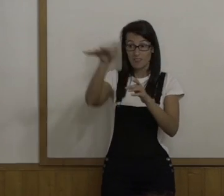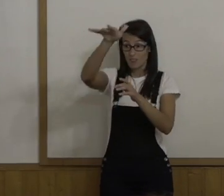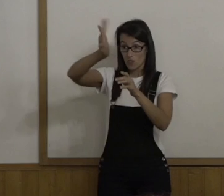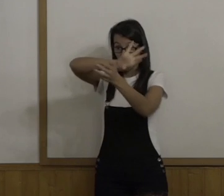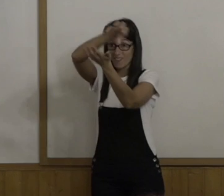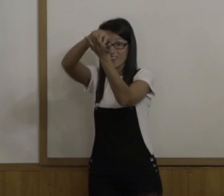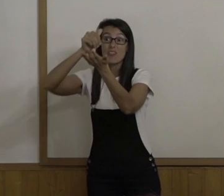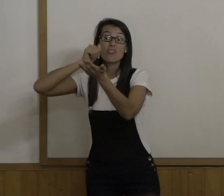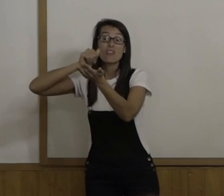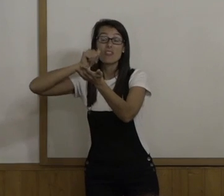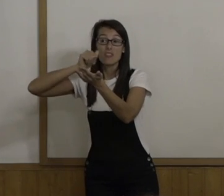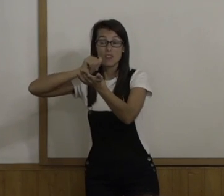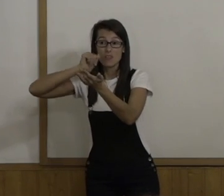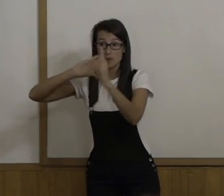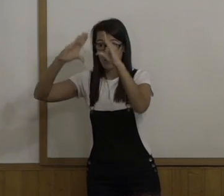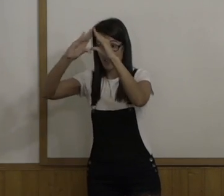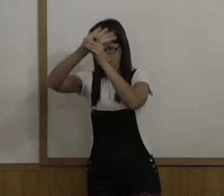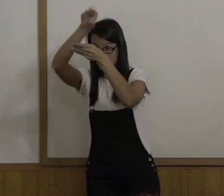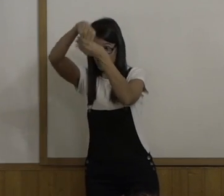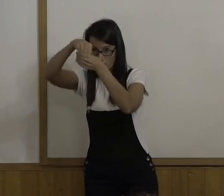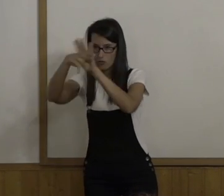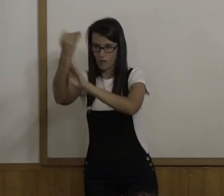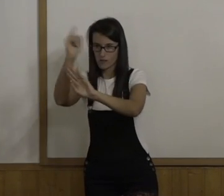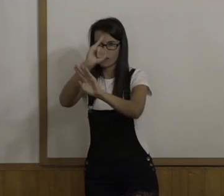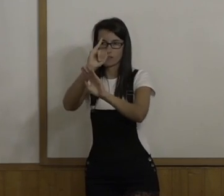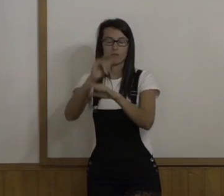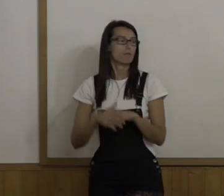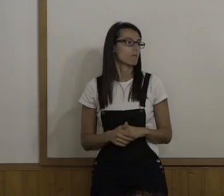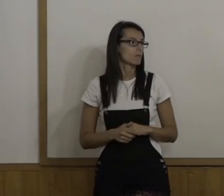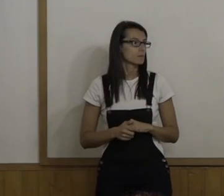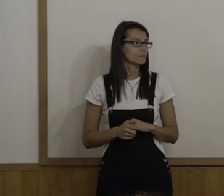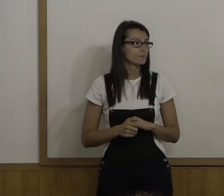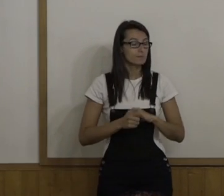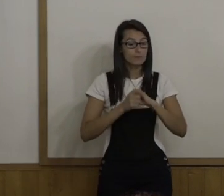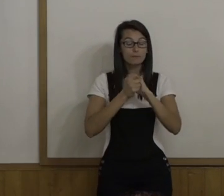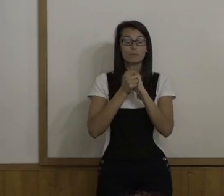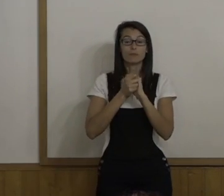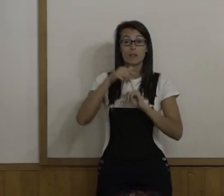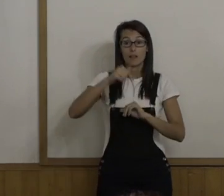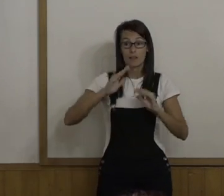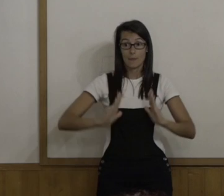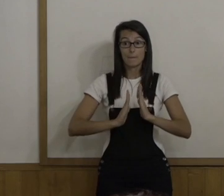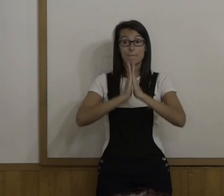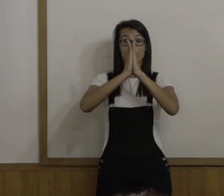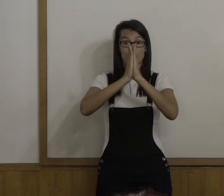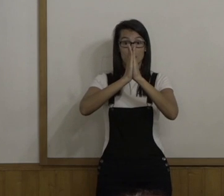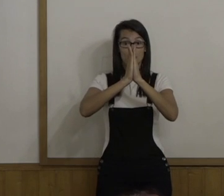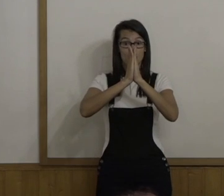lo que está en la iglesia. Es más, hay la Virgen de los Remedios, dice que